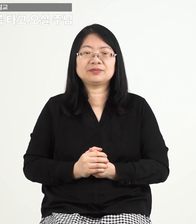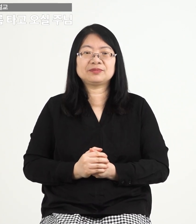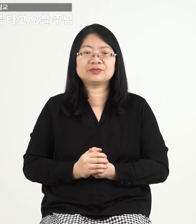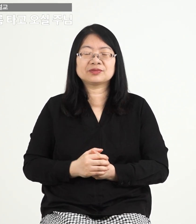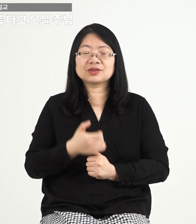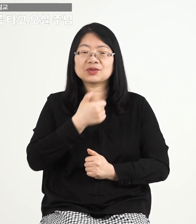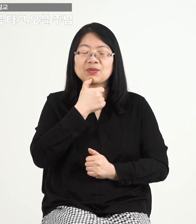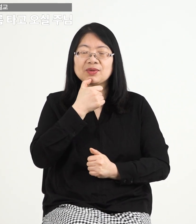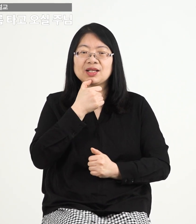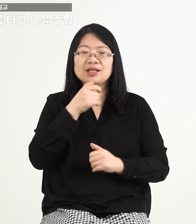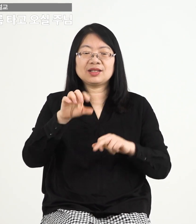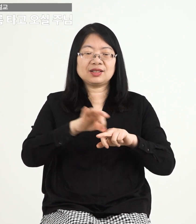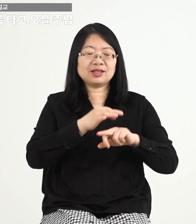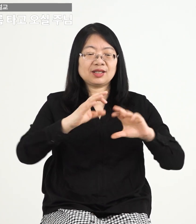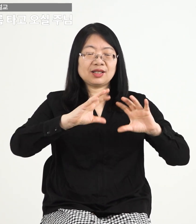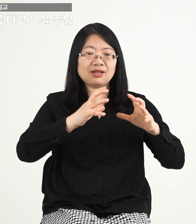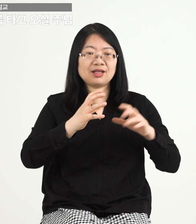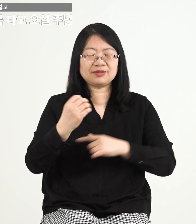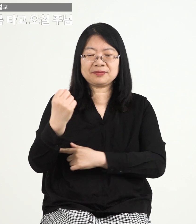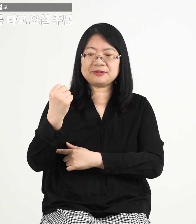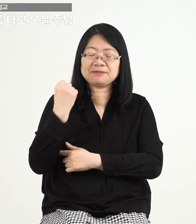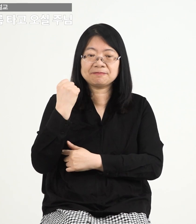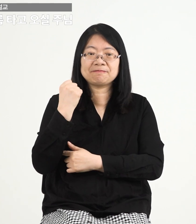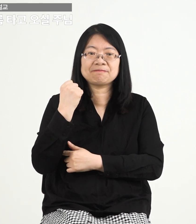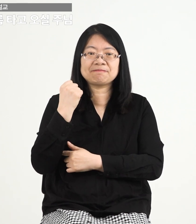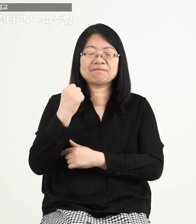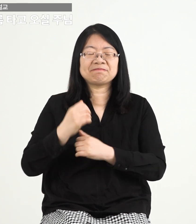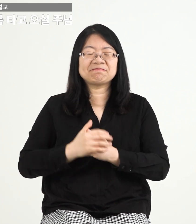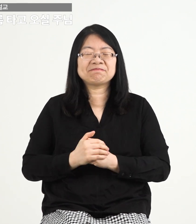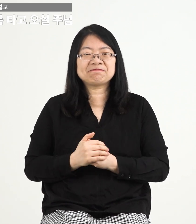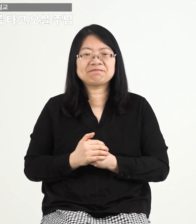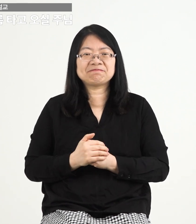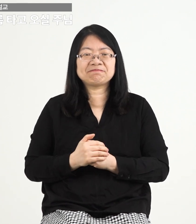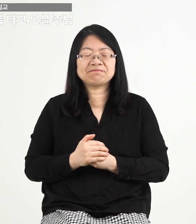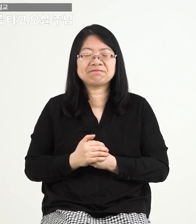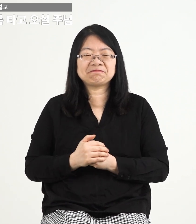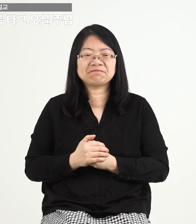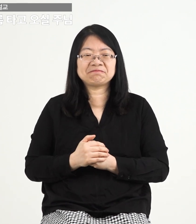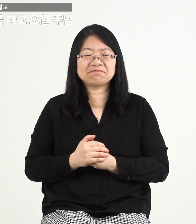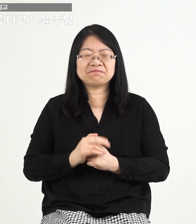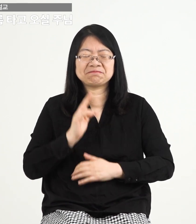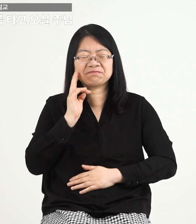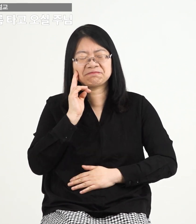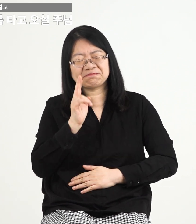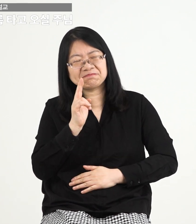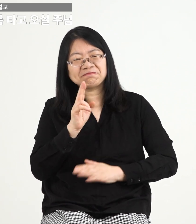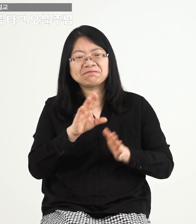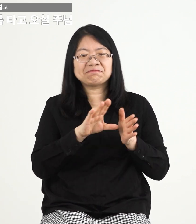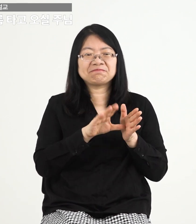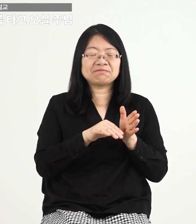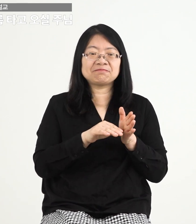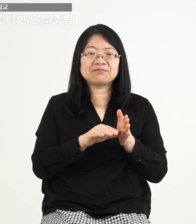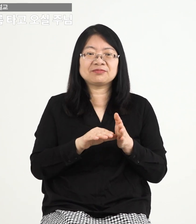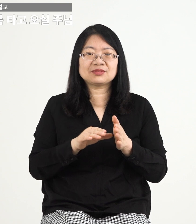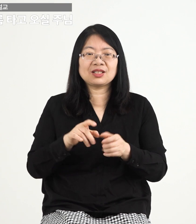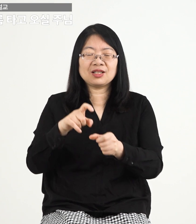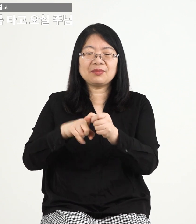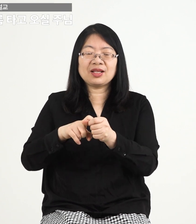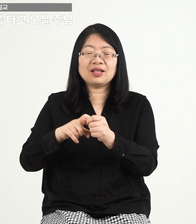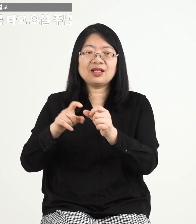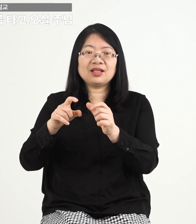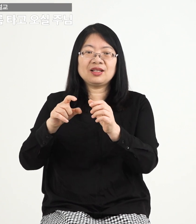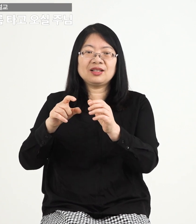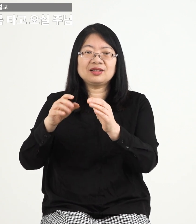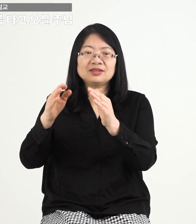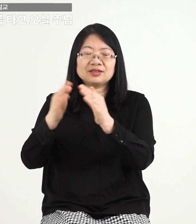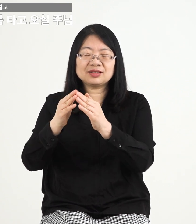그런 로마 제국의 권력이 서슬퍼런 시대에 저 베들레헴 아무도 주목할 수